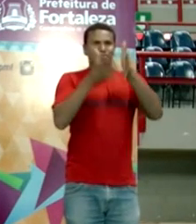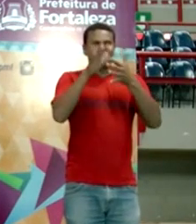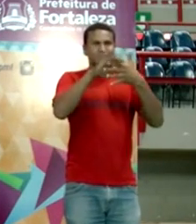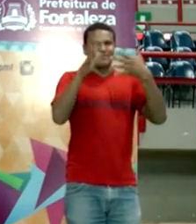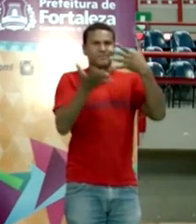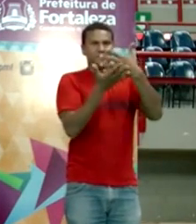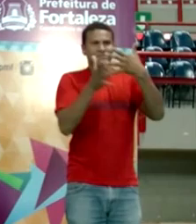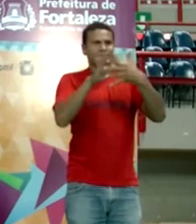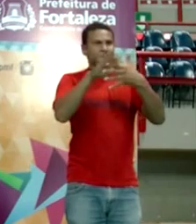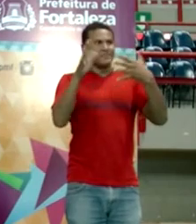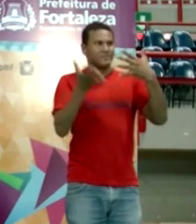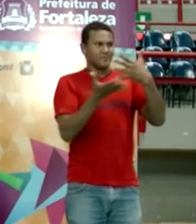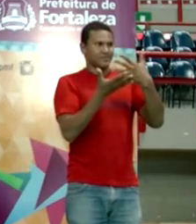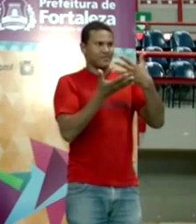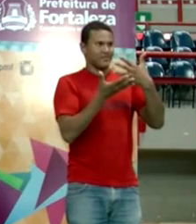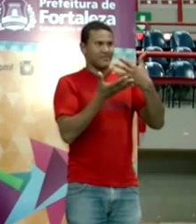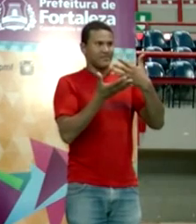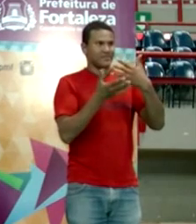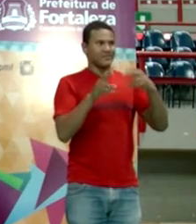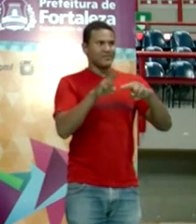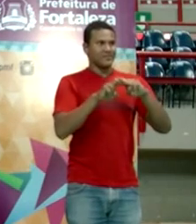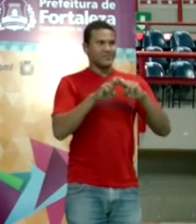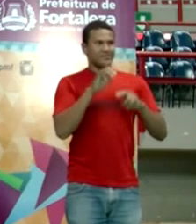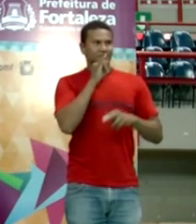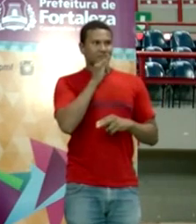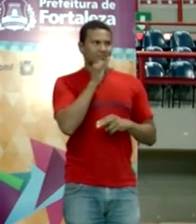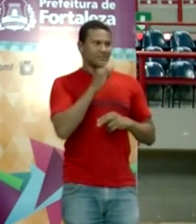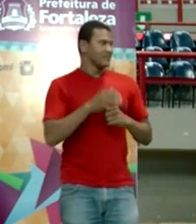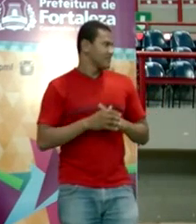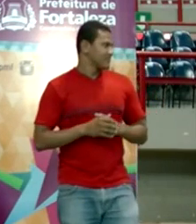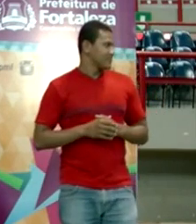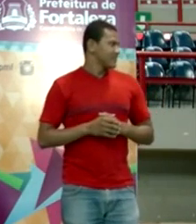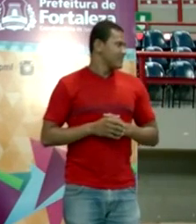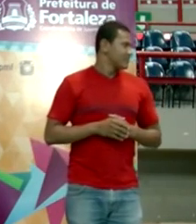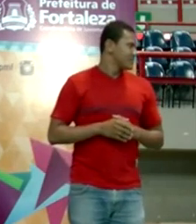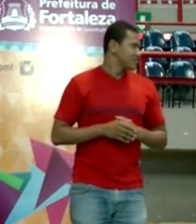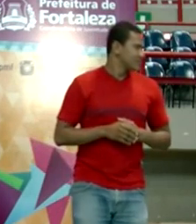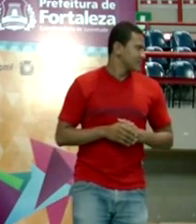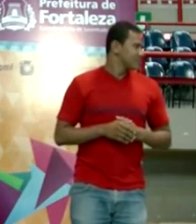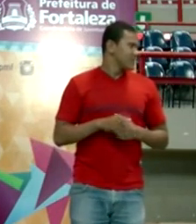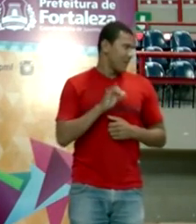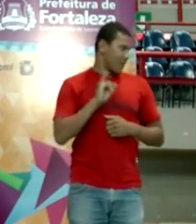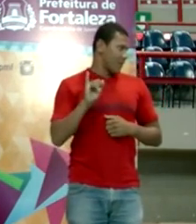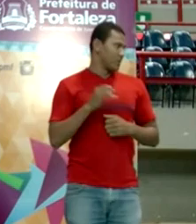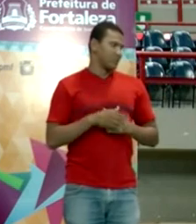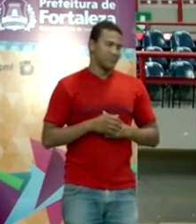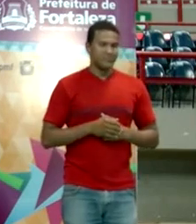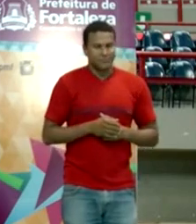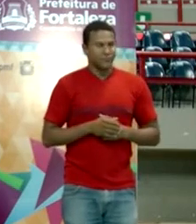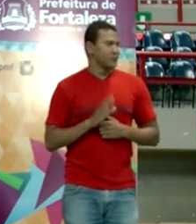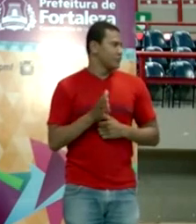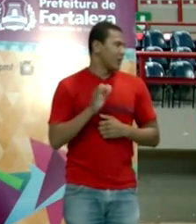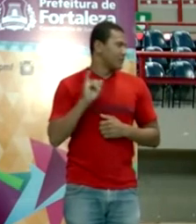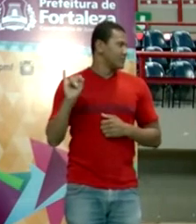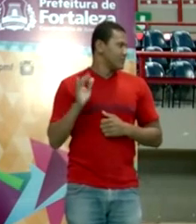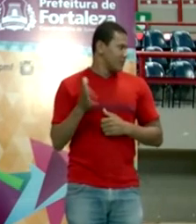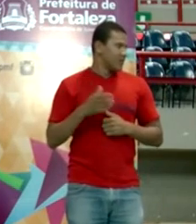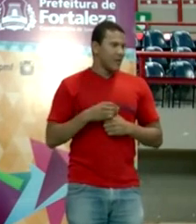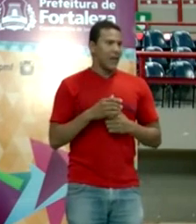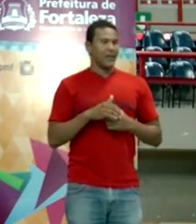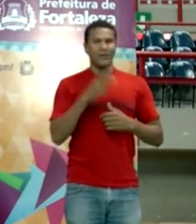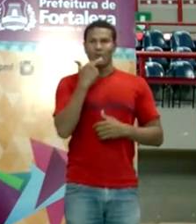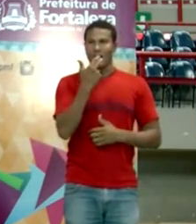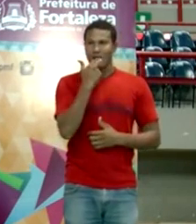Libras. Então são formas de linguagem que não utilizam propriamente o idioma como nós nós conhecemos, ou melhor, não utilizam